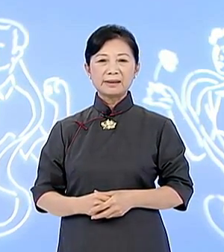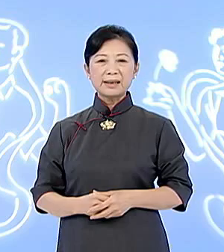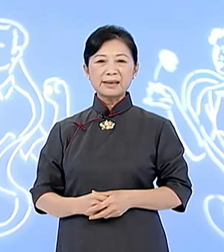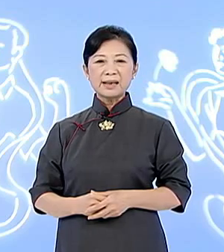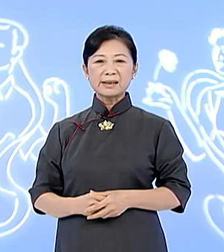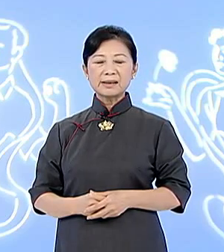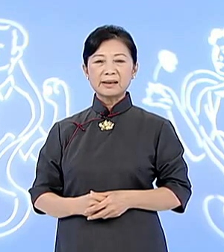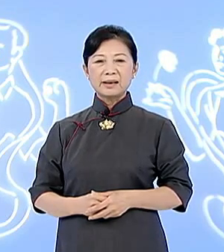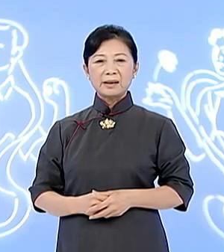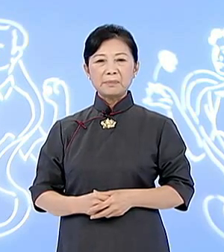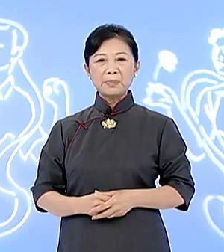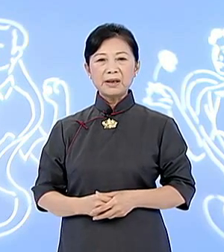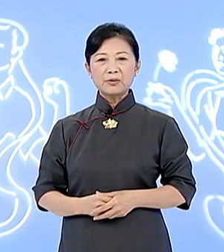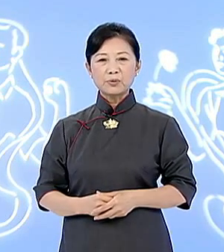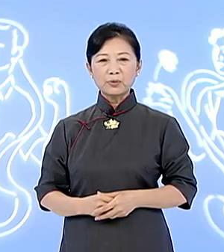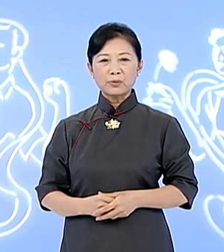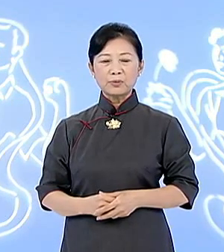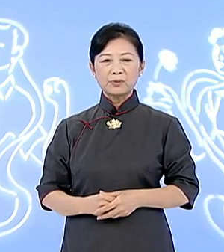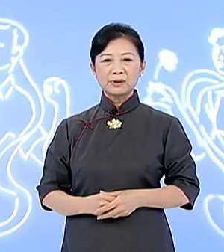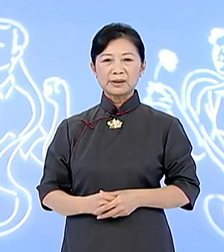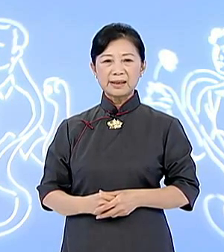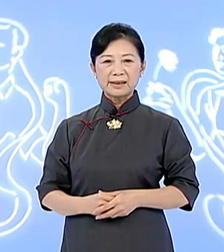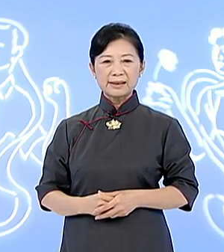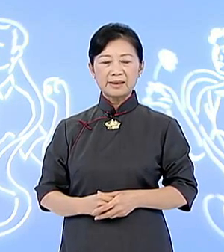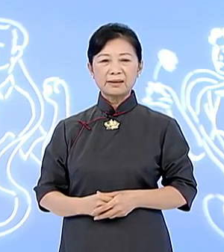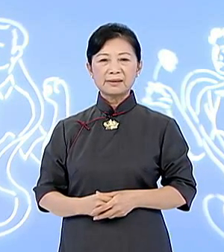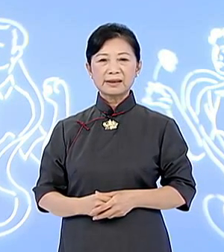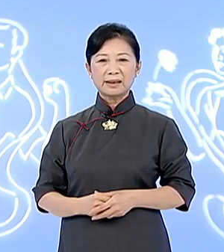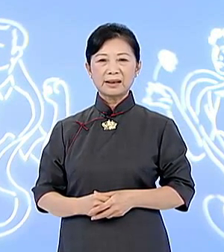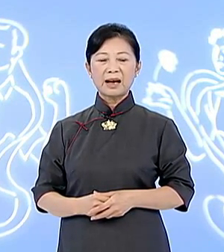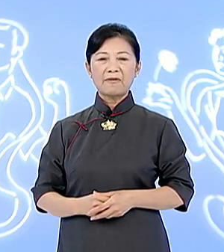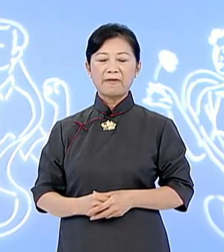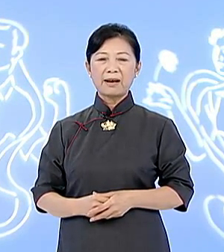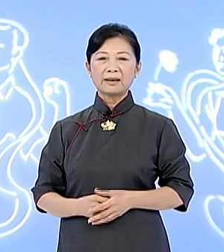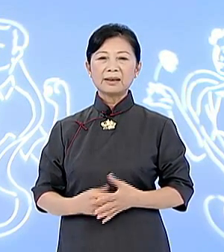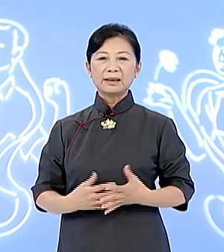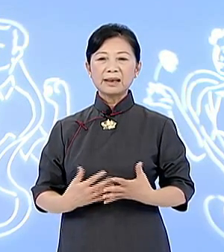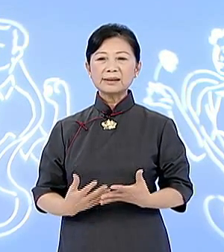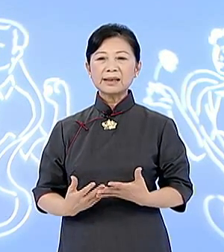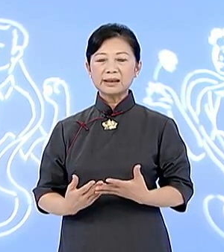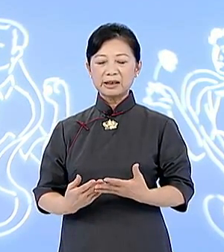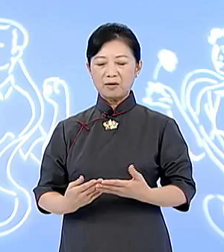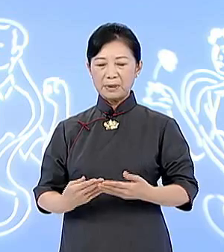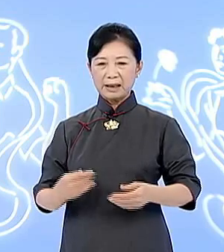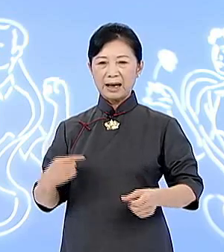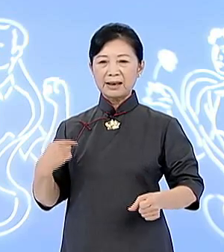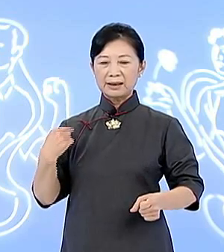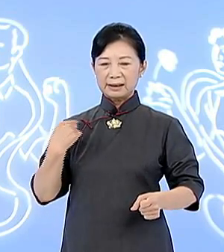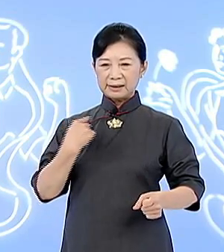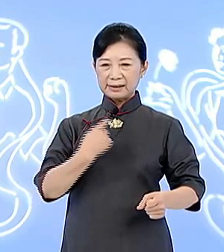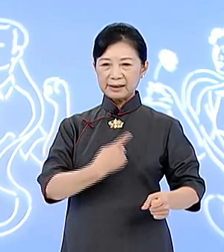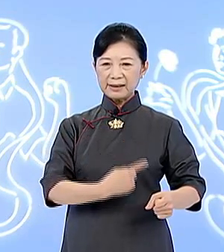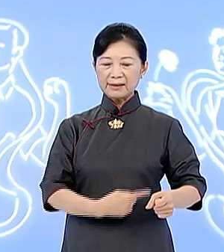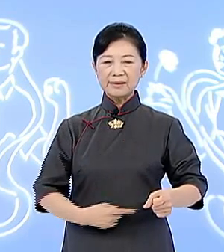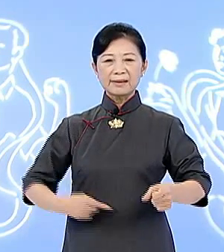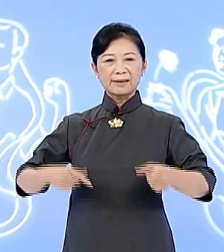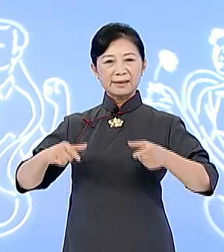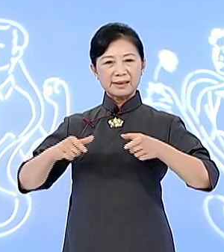接下来是病入身心成膏肓。那在这个地方我们打身